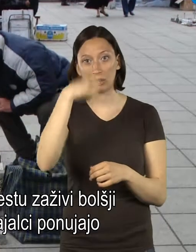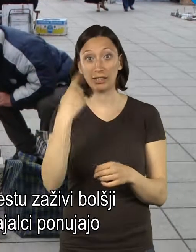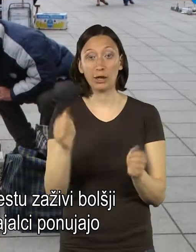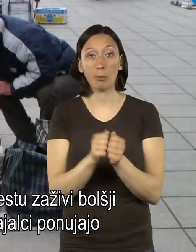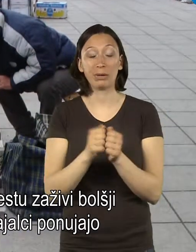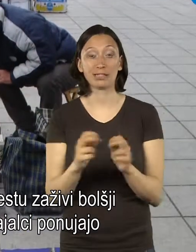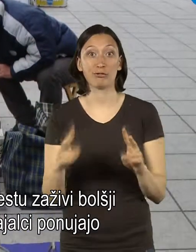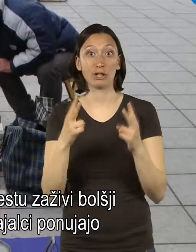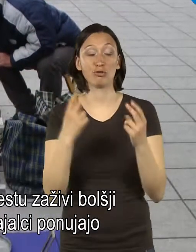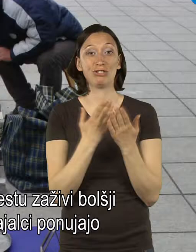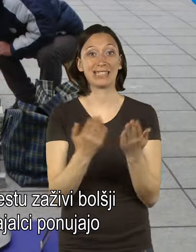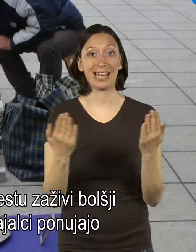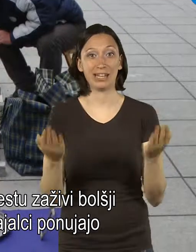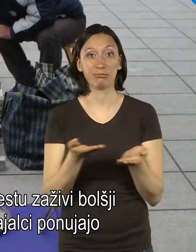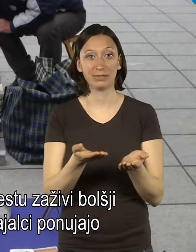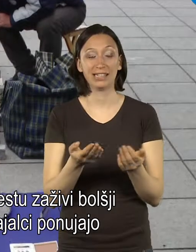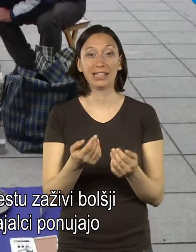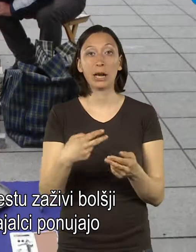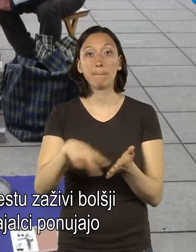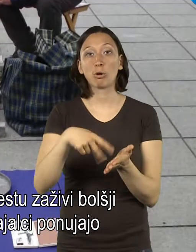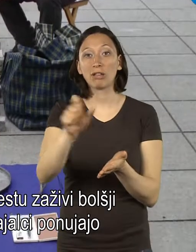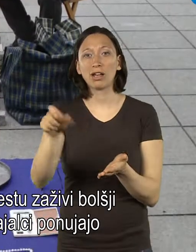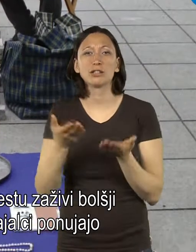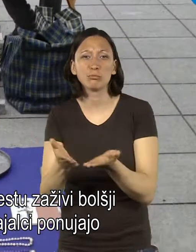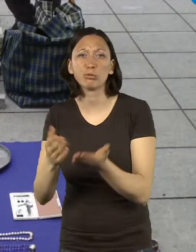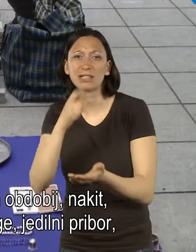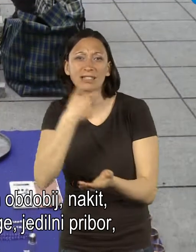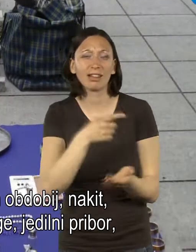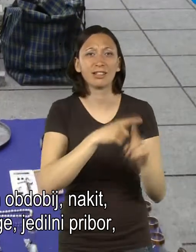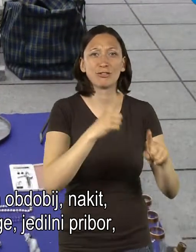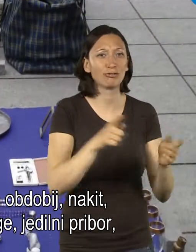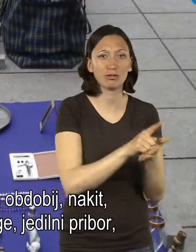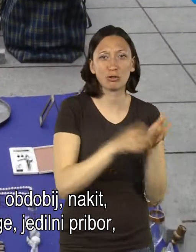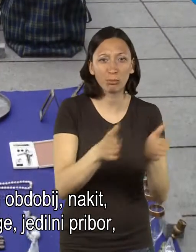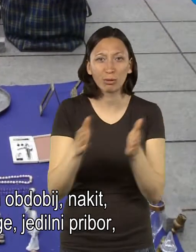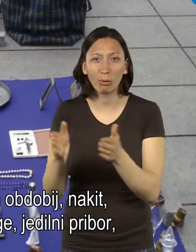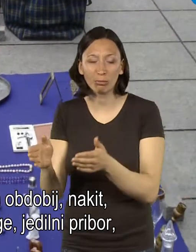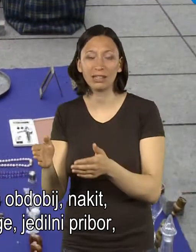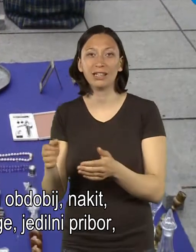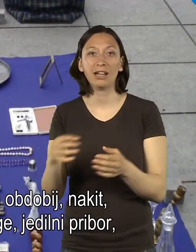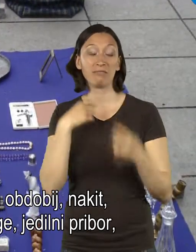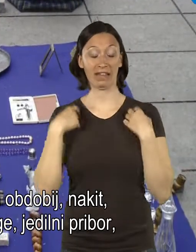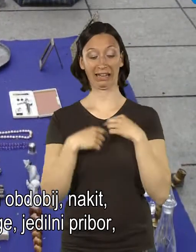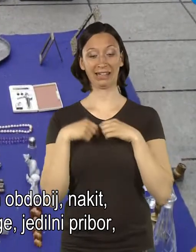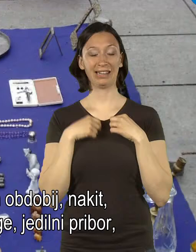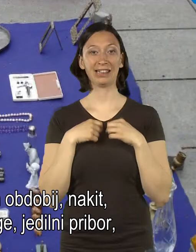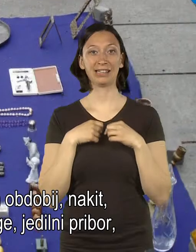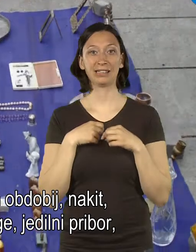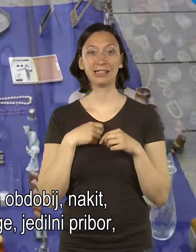mestu zaživi bolšji sejem, kjer prodajalci ponujajo starine iz različnih obdobij, nakit,